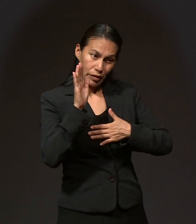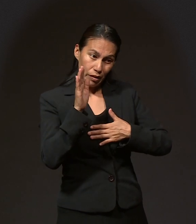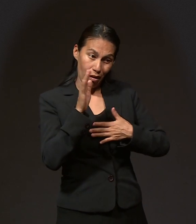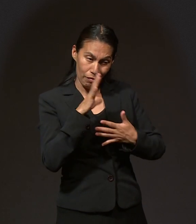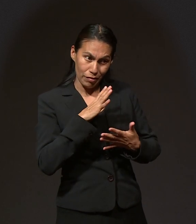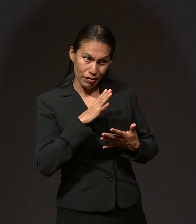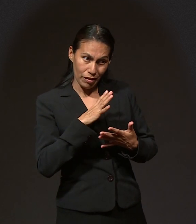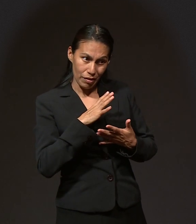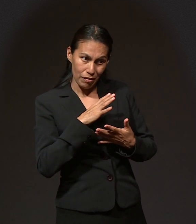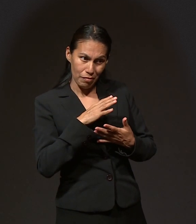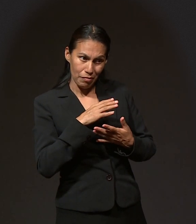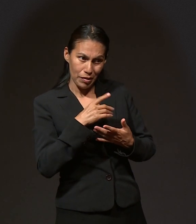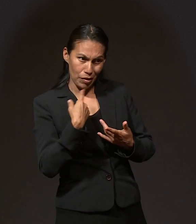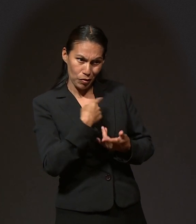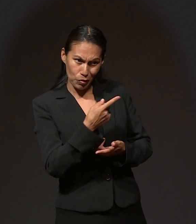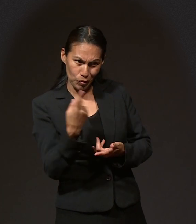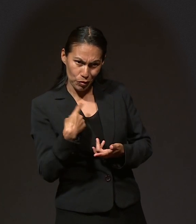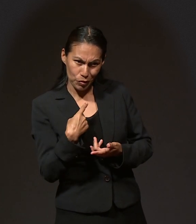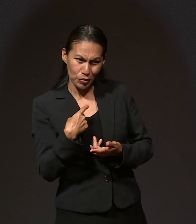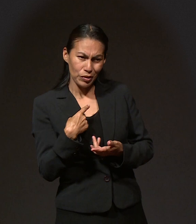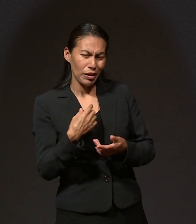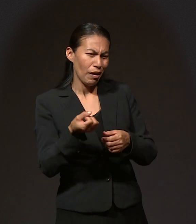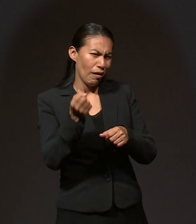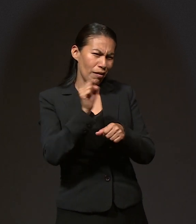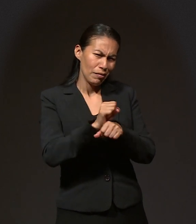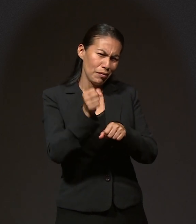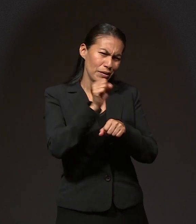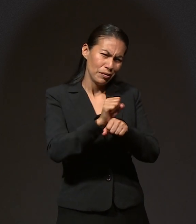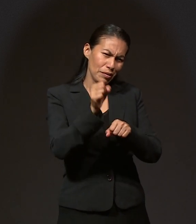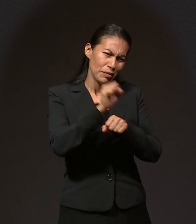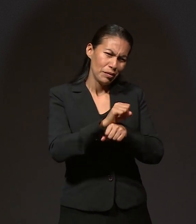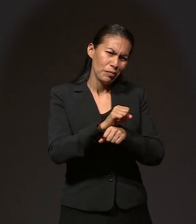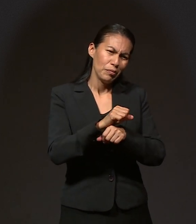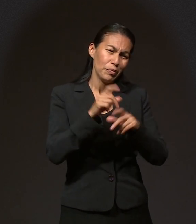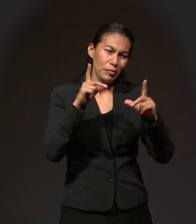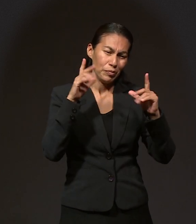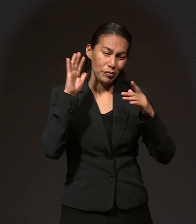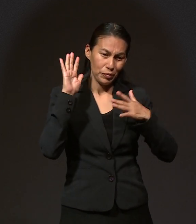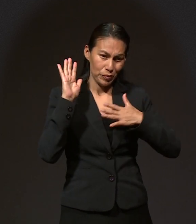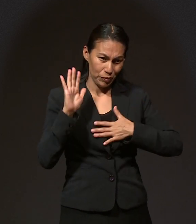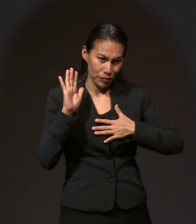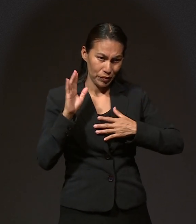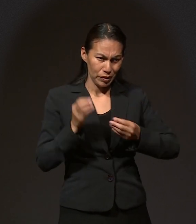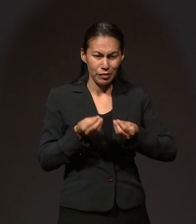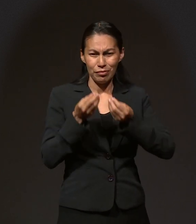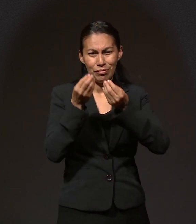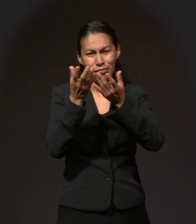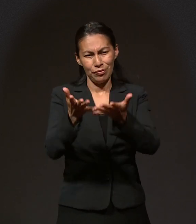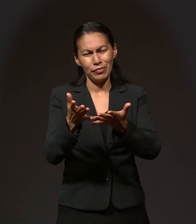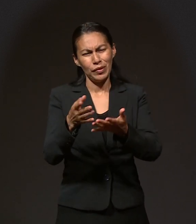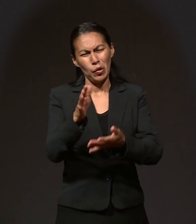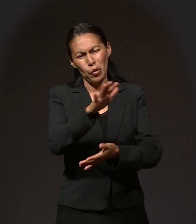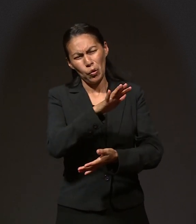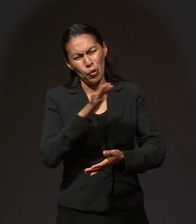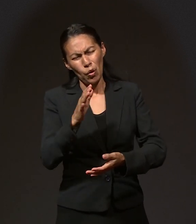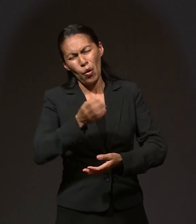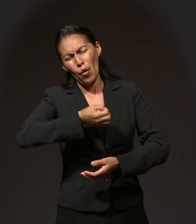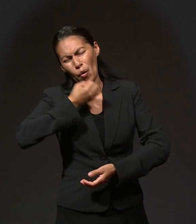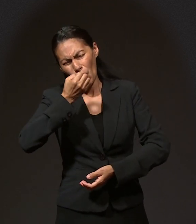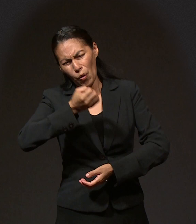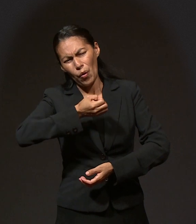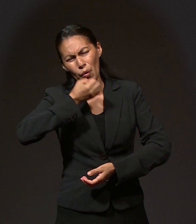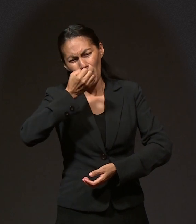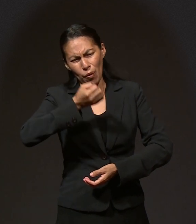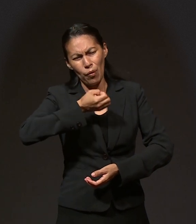quiere compartir con todos nosotros. Cada semana dejamos una promesa para cultivarla en